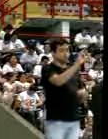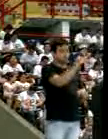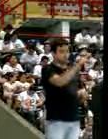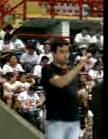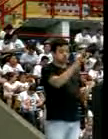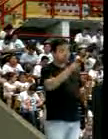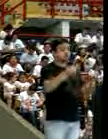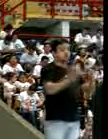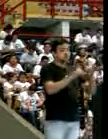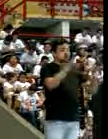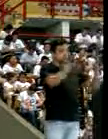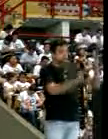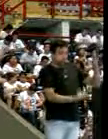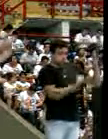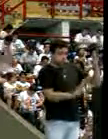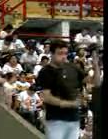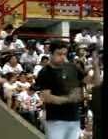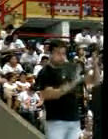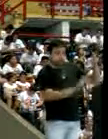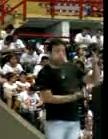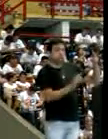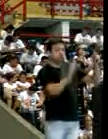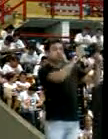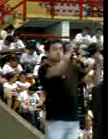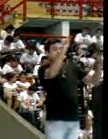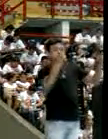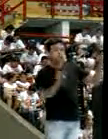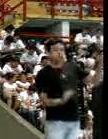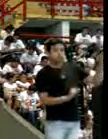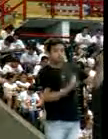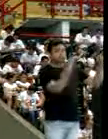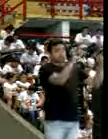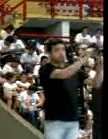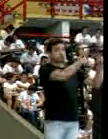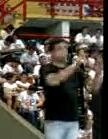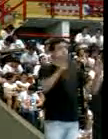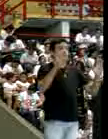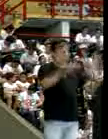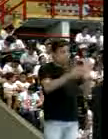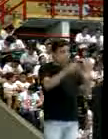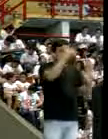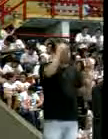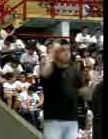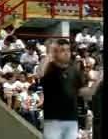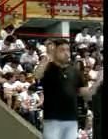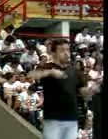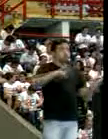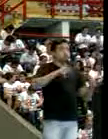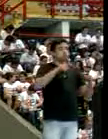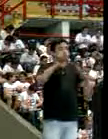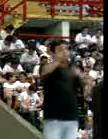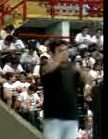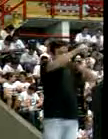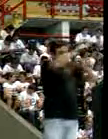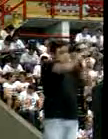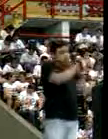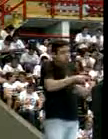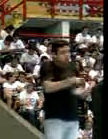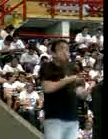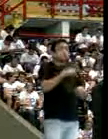Campos Gaúchos, nas demais áreas, todo proprietário pode plantar,